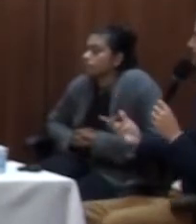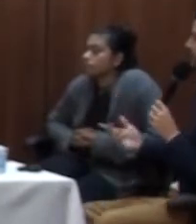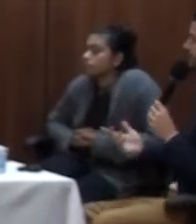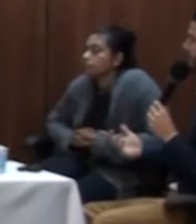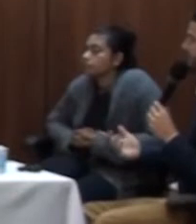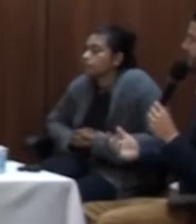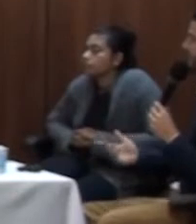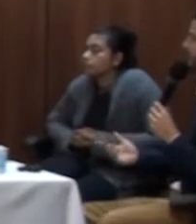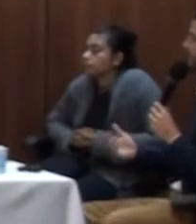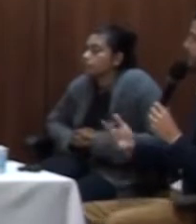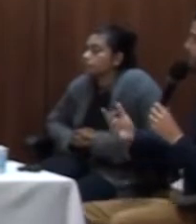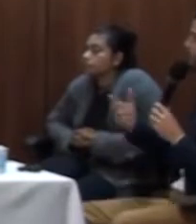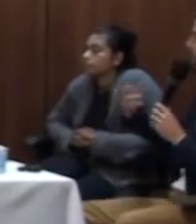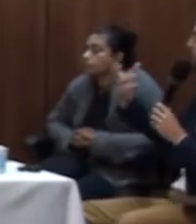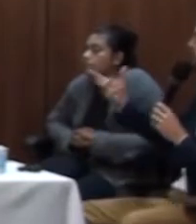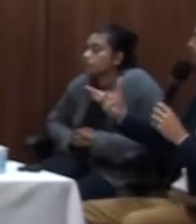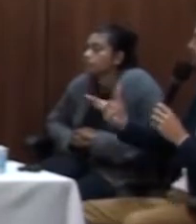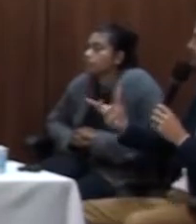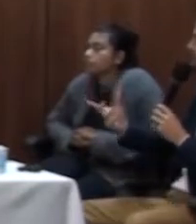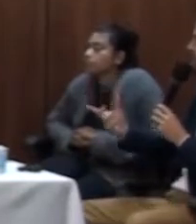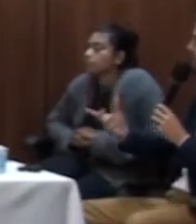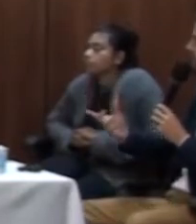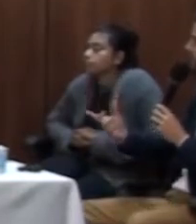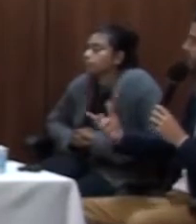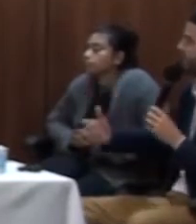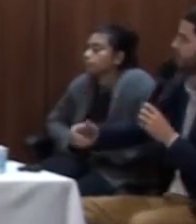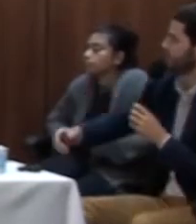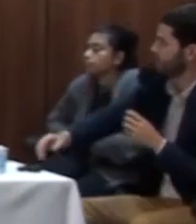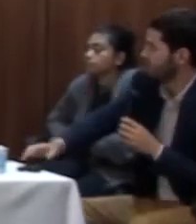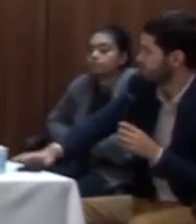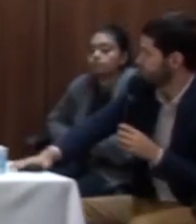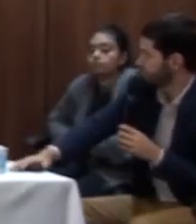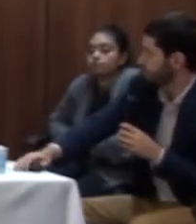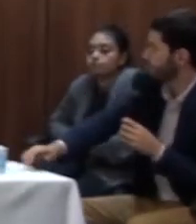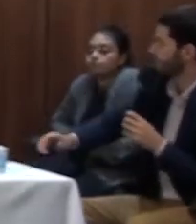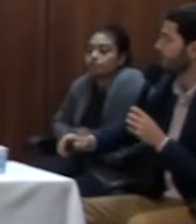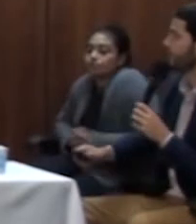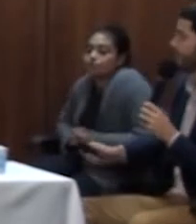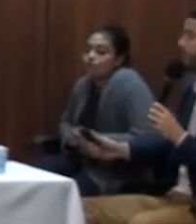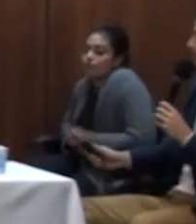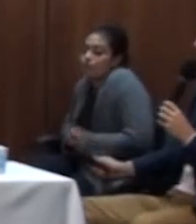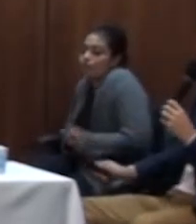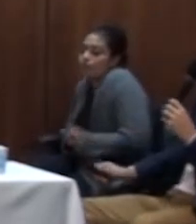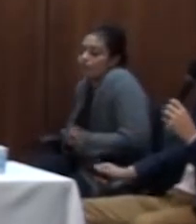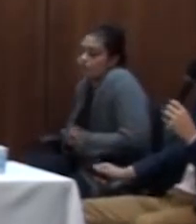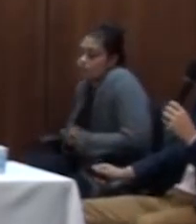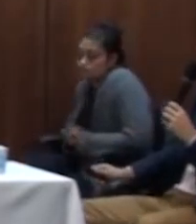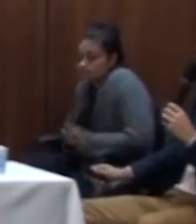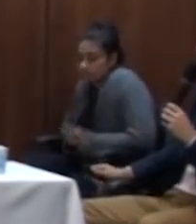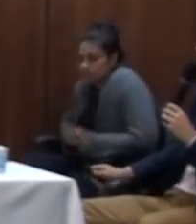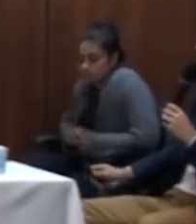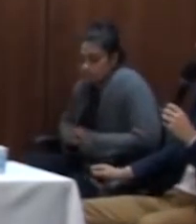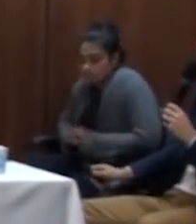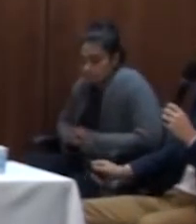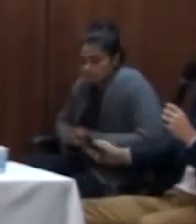da transparência da fila, né? Então, a última informação que a gente tem da Secretaria de Estado